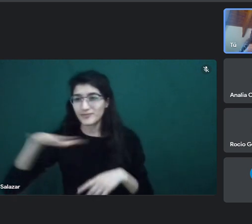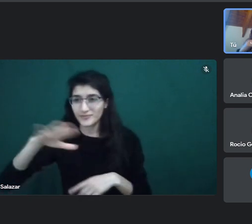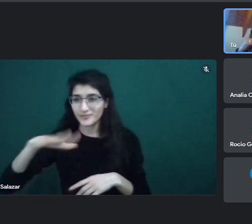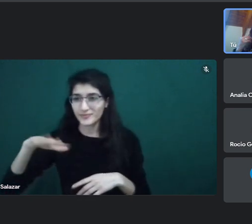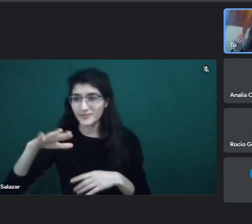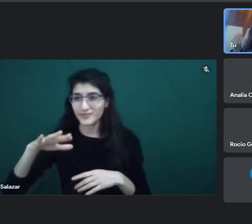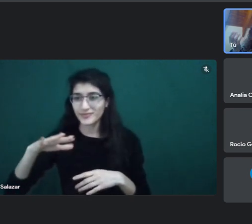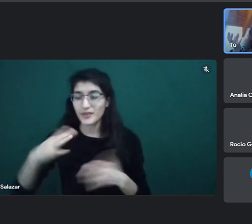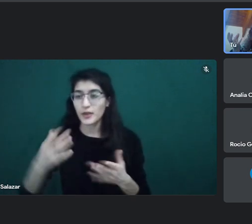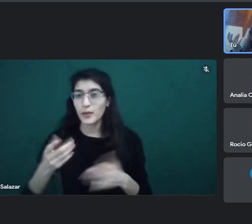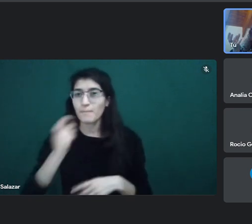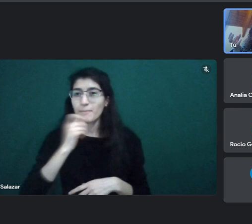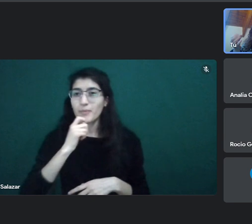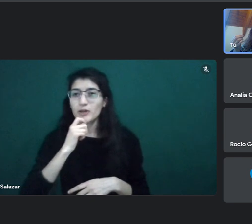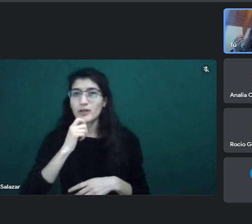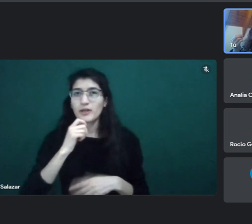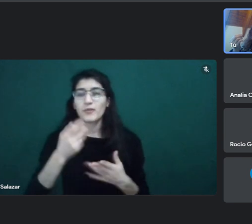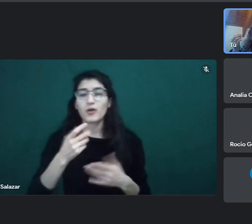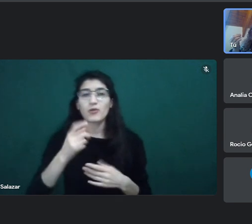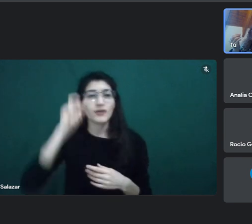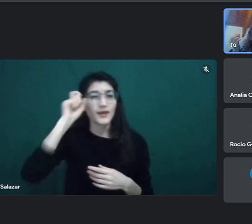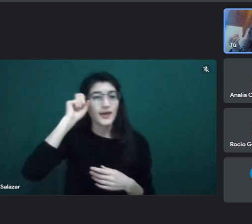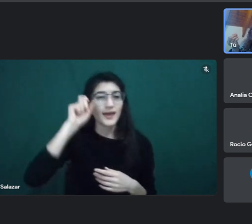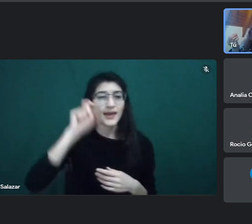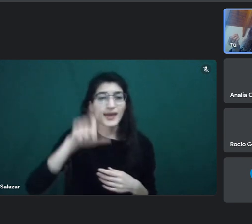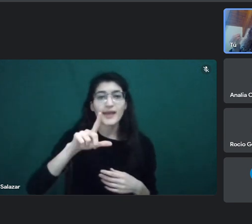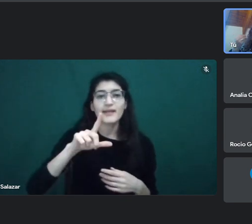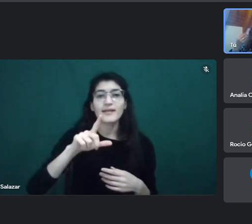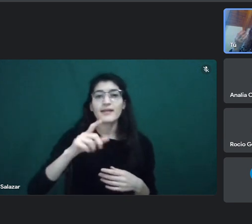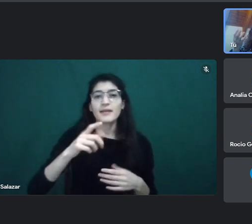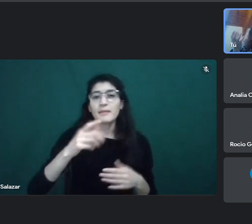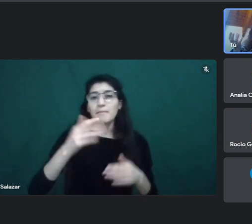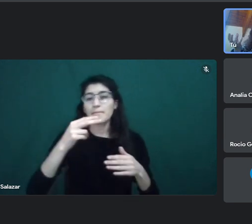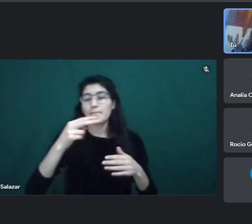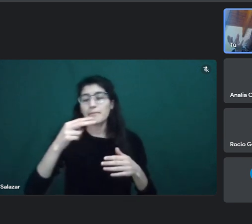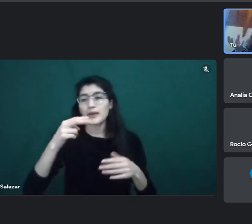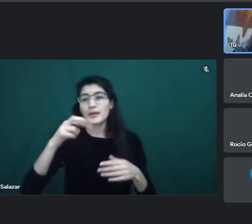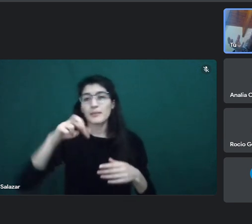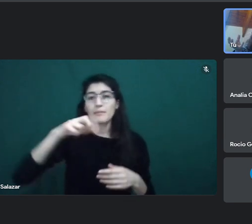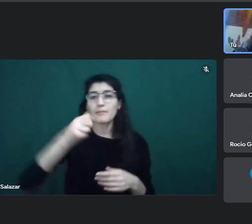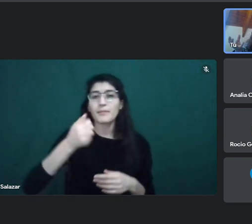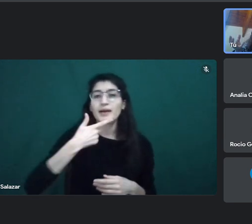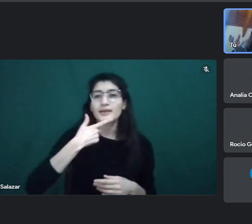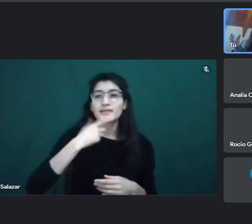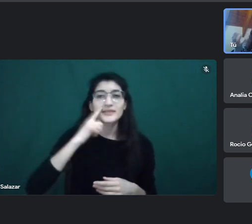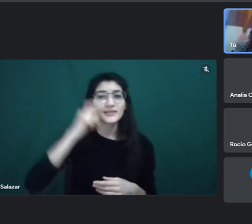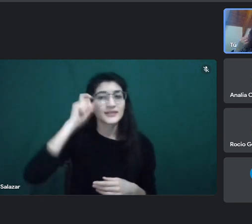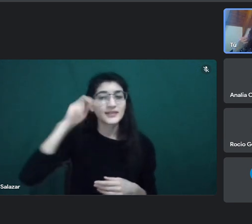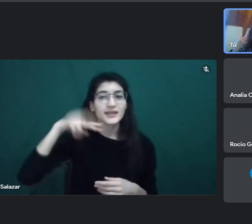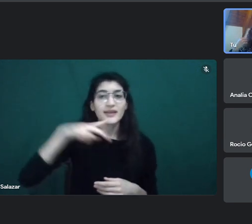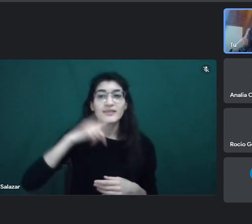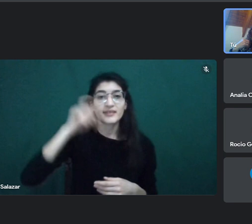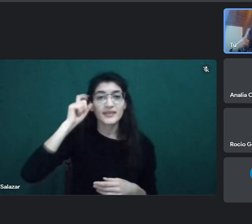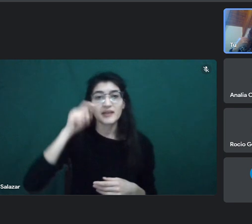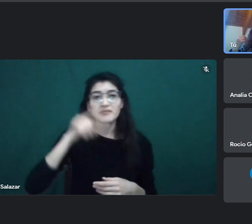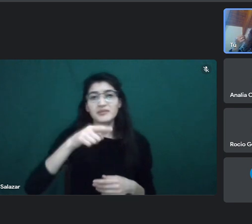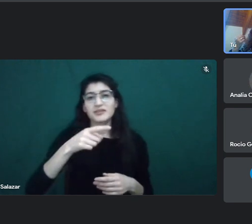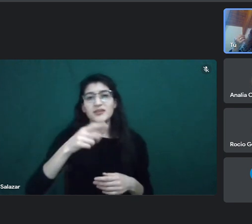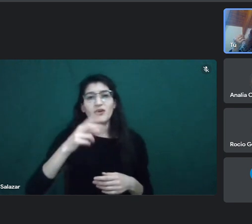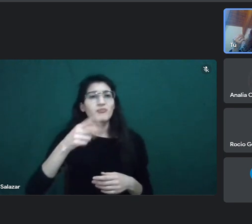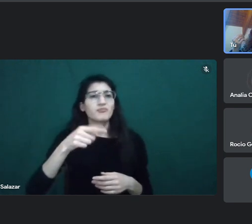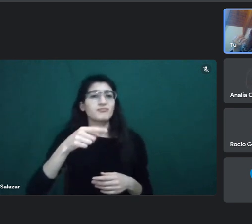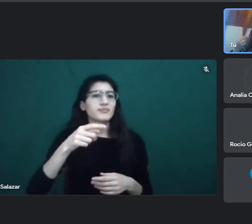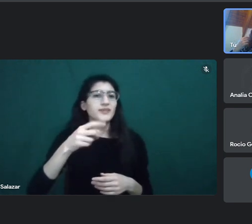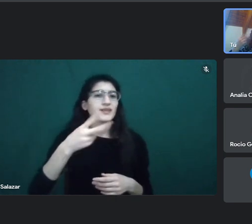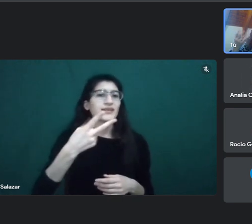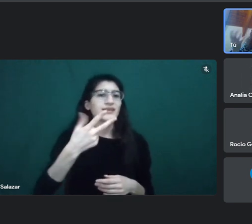el paciente, no puedo decir es 35 años viejo, porque nosotros lo que